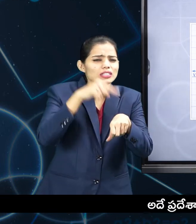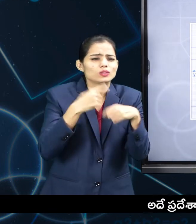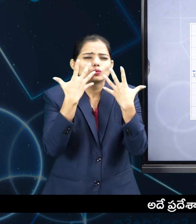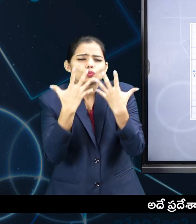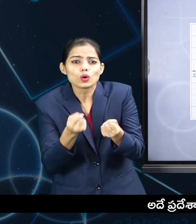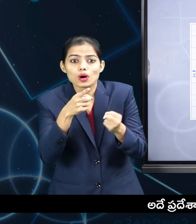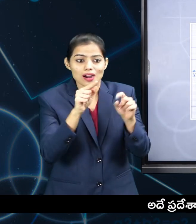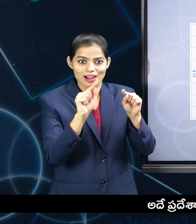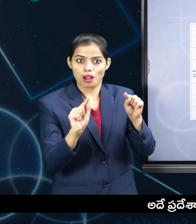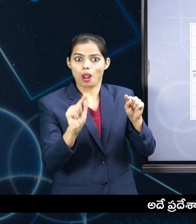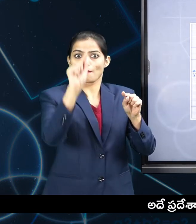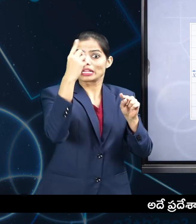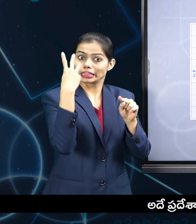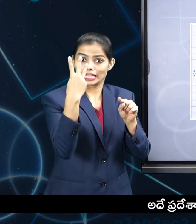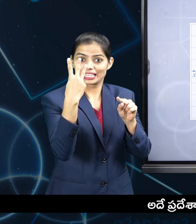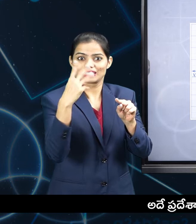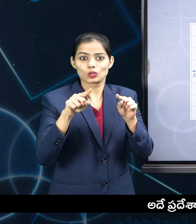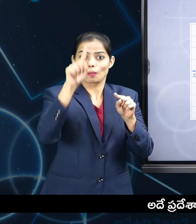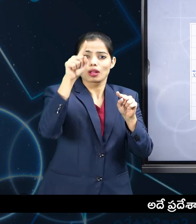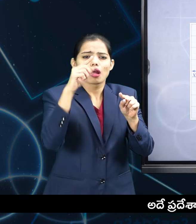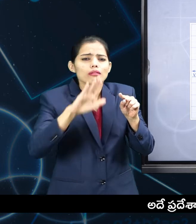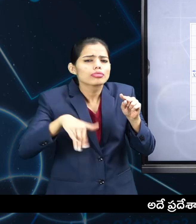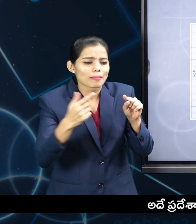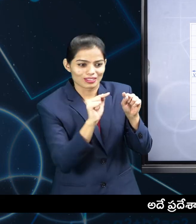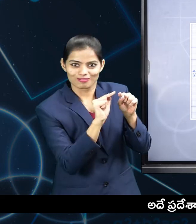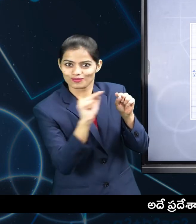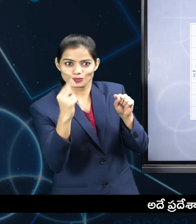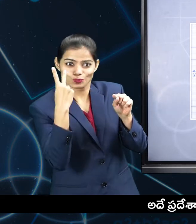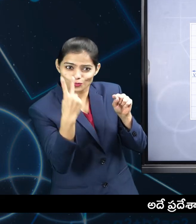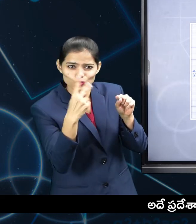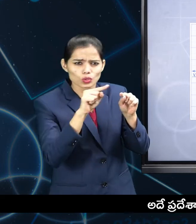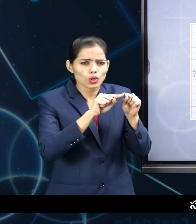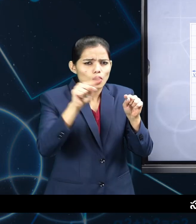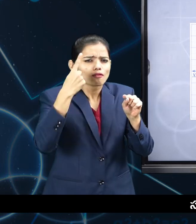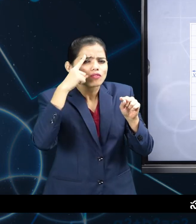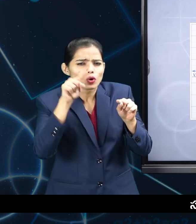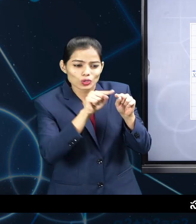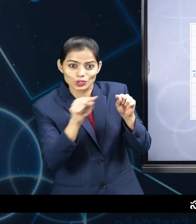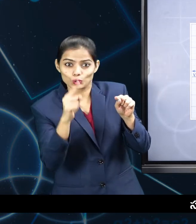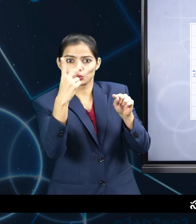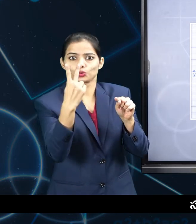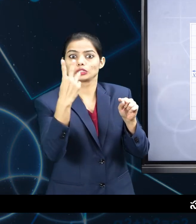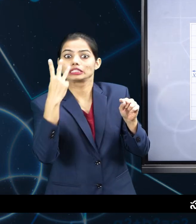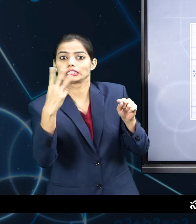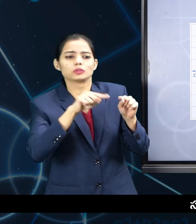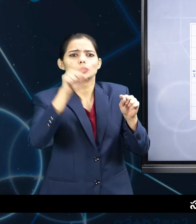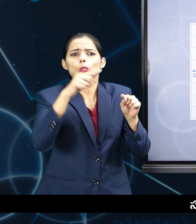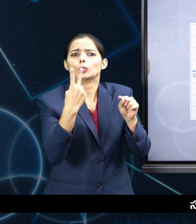అదే ప్రదేశానికి చేరుకుంటామని గమనించండి. కాబట్టి మనకు సూచన 2, 3 సూచన